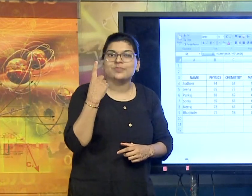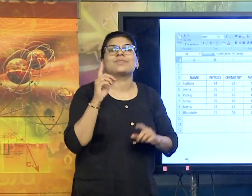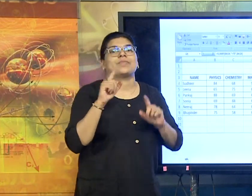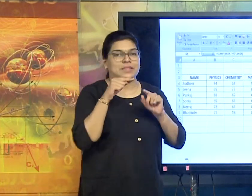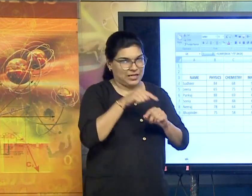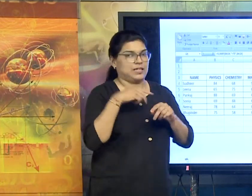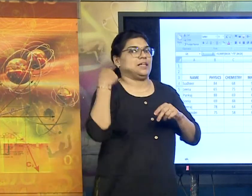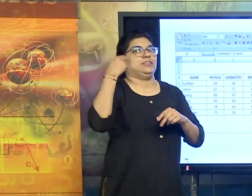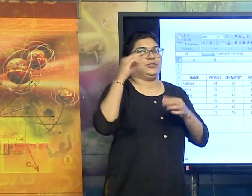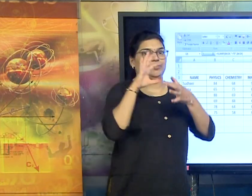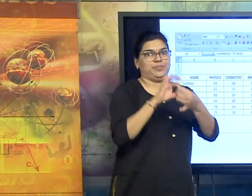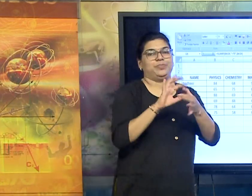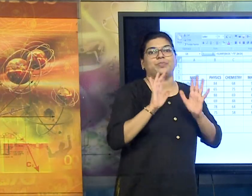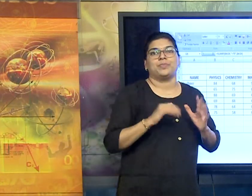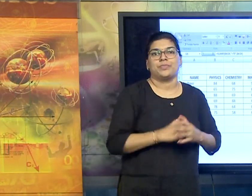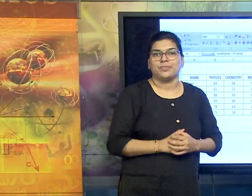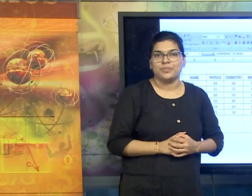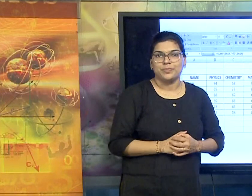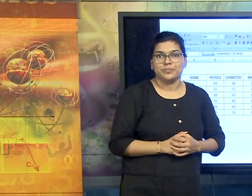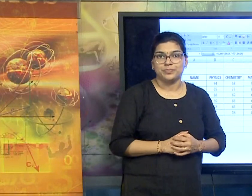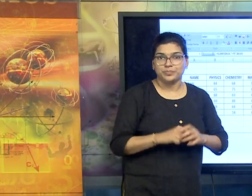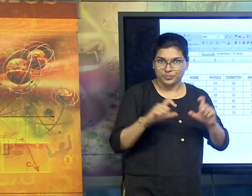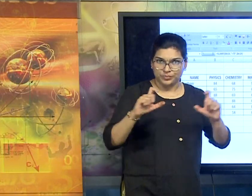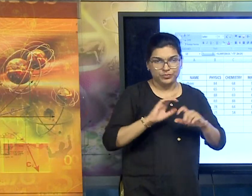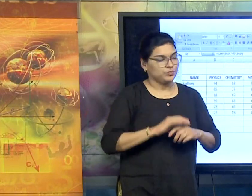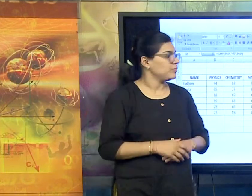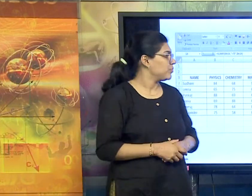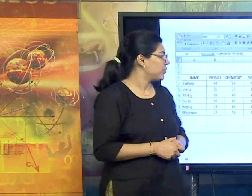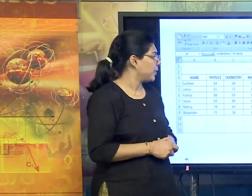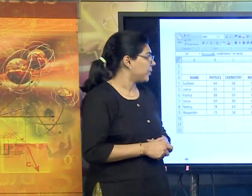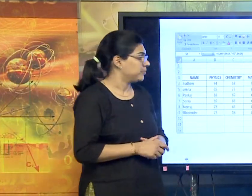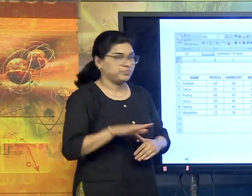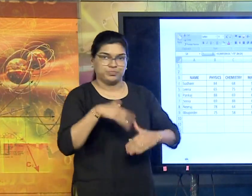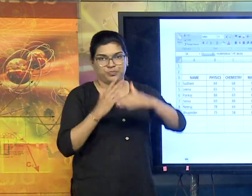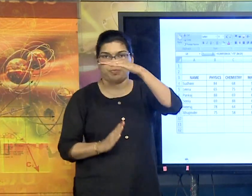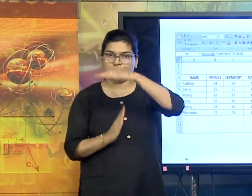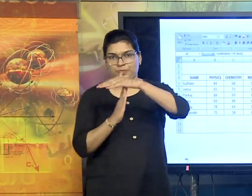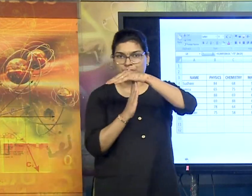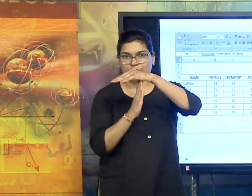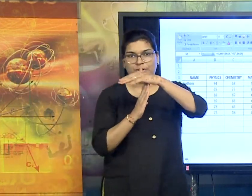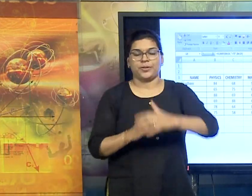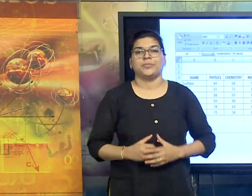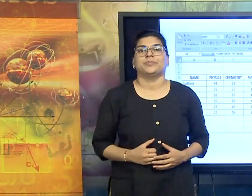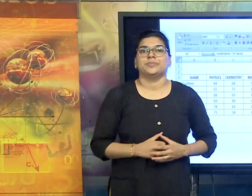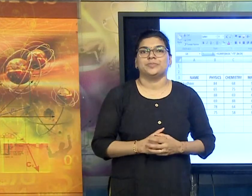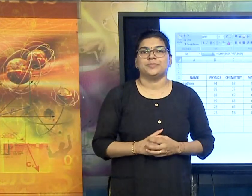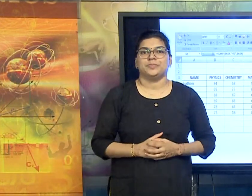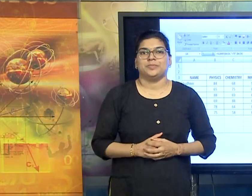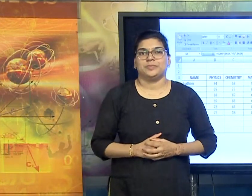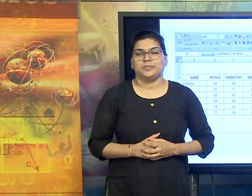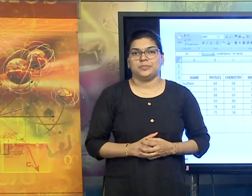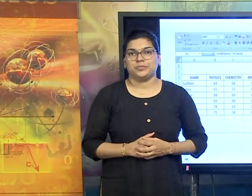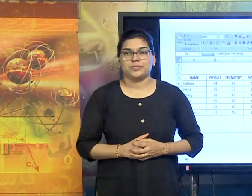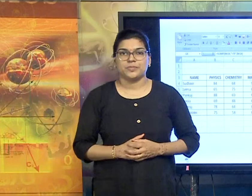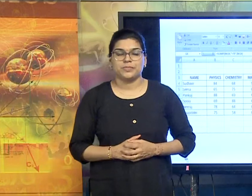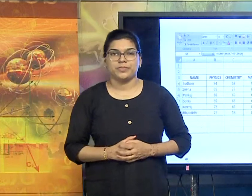68. I hope you understood. So this way we do it. Let us have a break here.